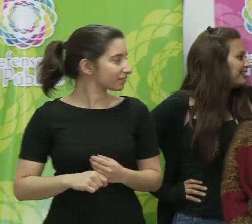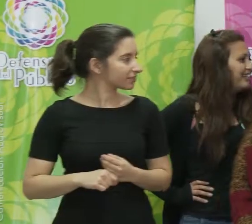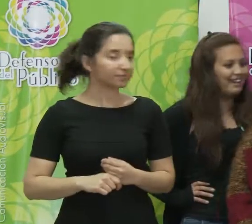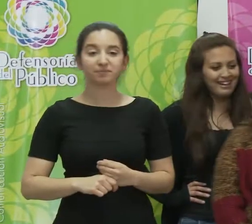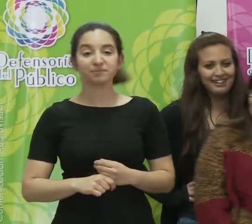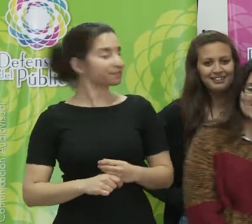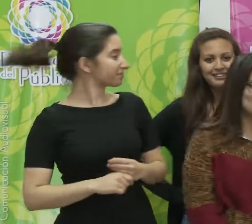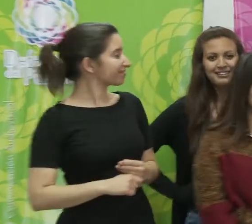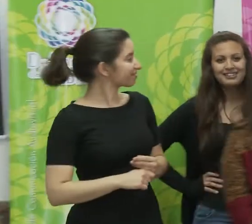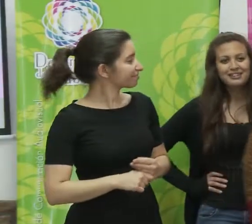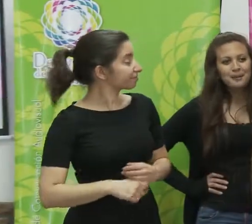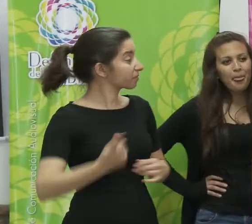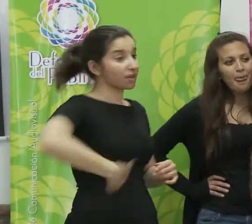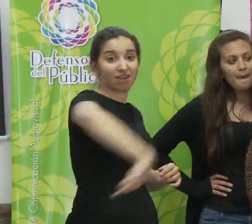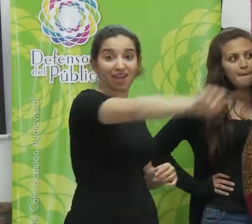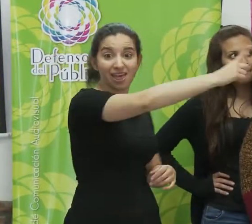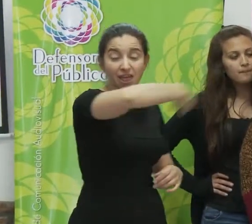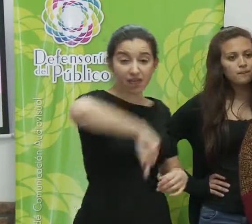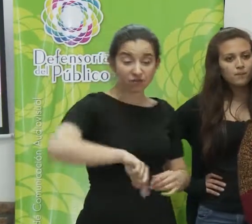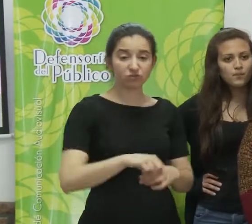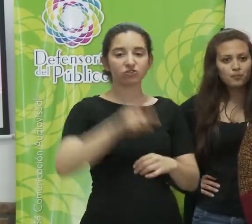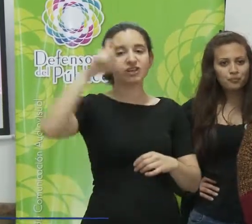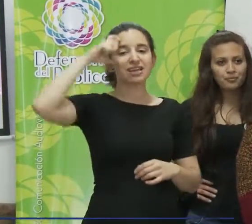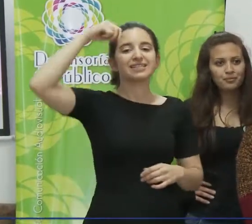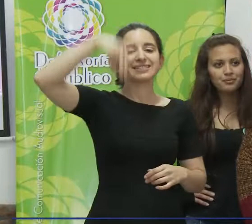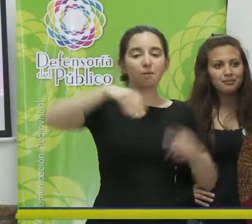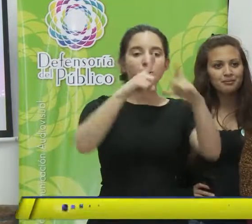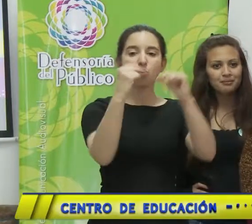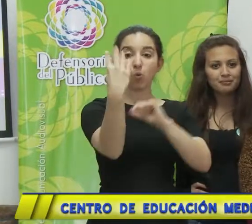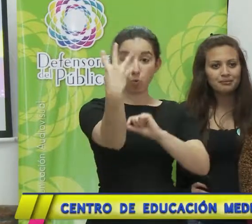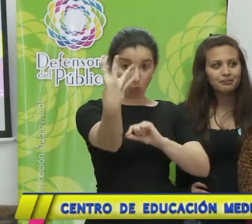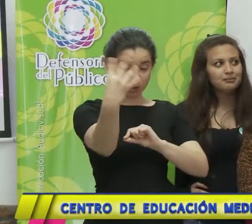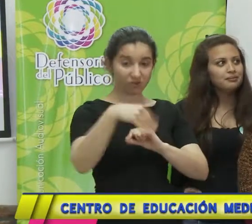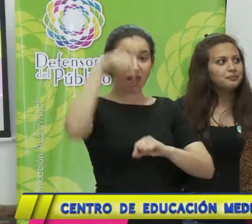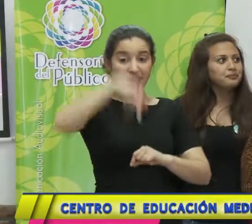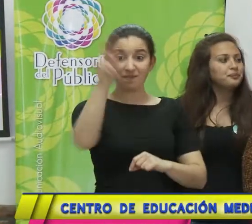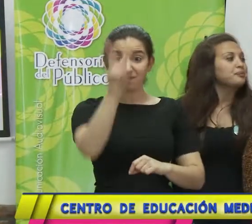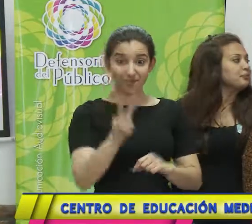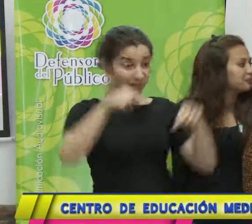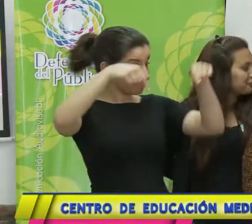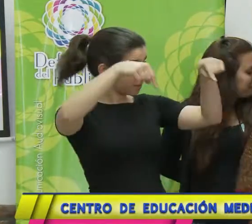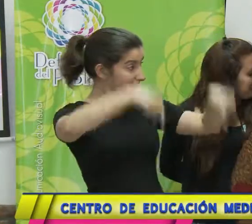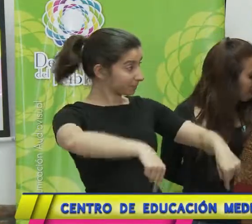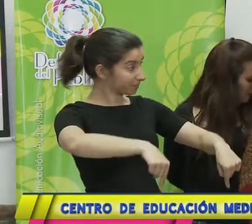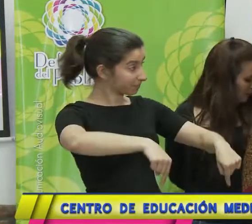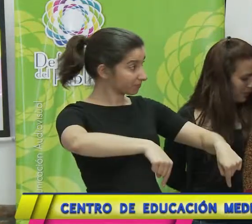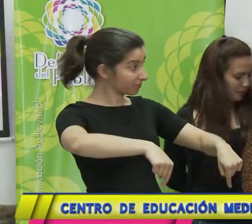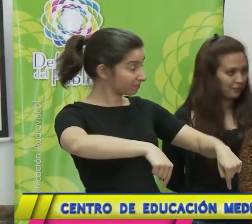bueno Nosotros somos del sem número 4 de acá de viedma este tenemos